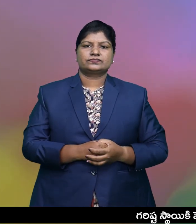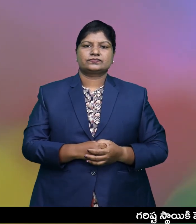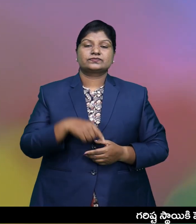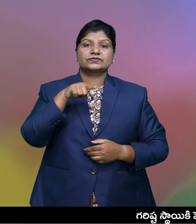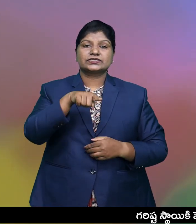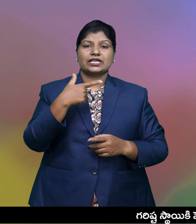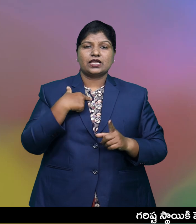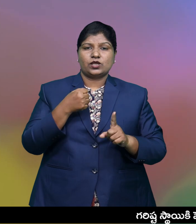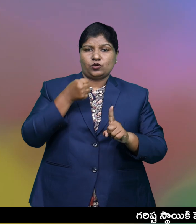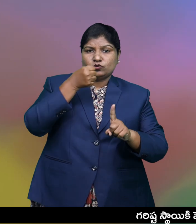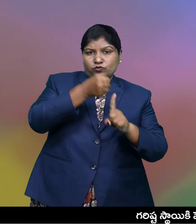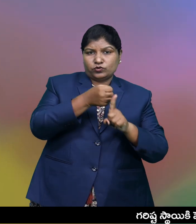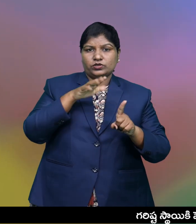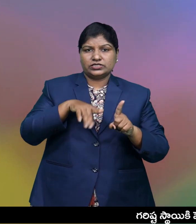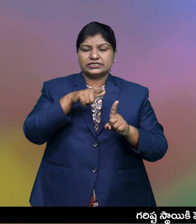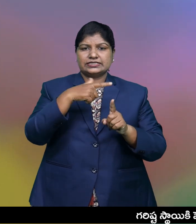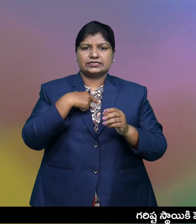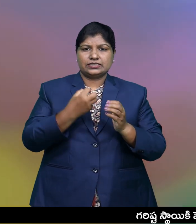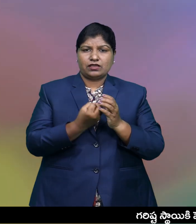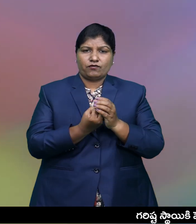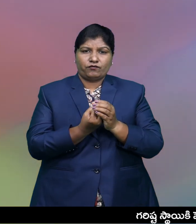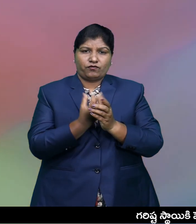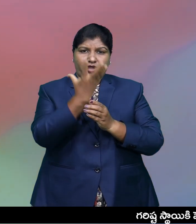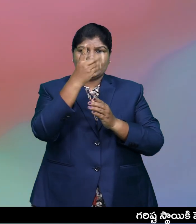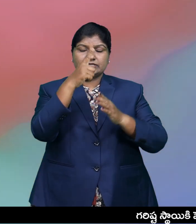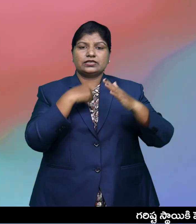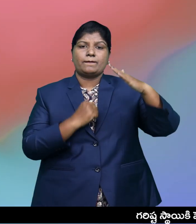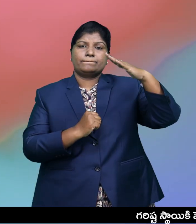గరిష్ట స్థాయికి పెరిగే ఒత్తిడిని సిస్టోలిక్ ప్రెజర్ అంటారు.